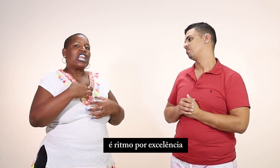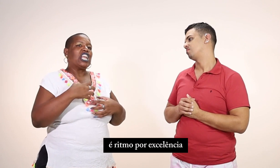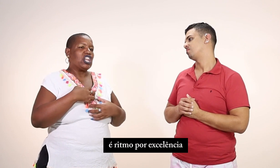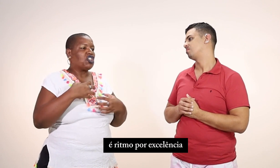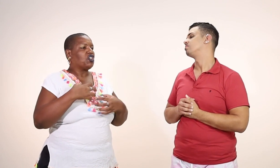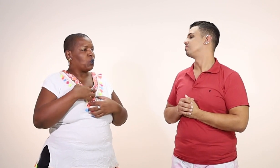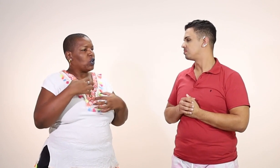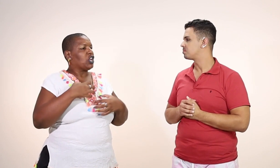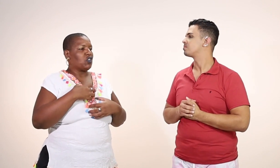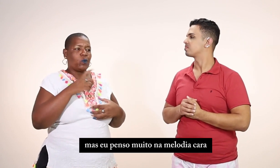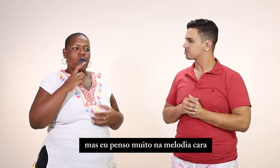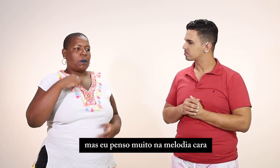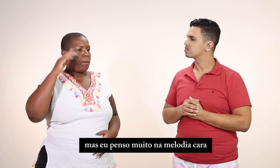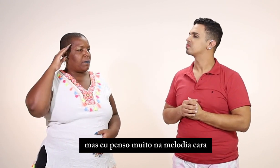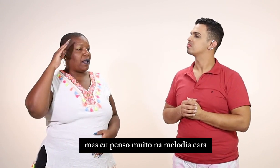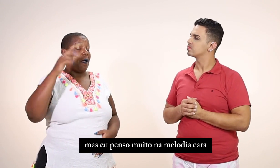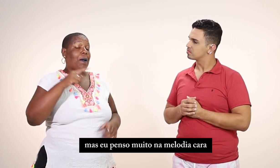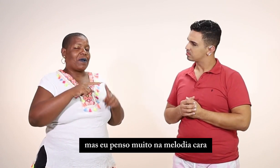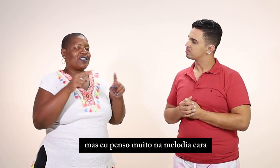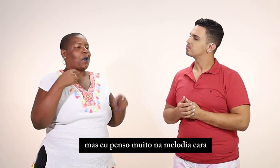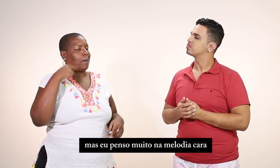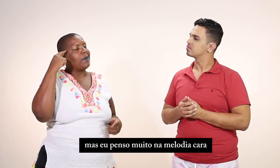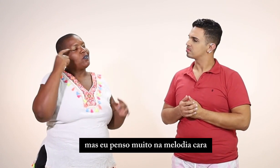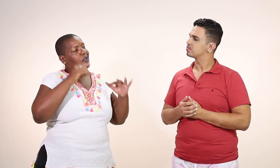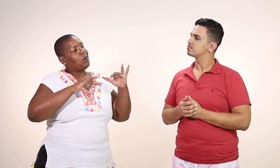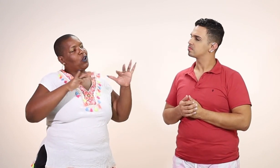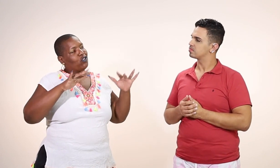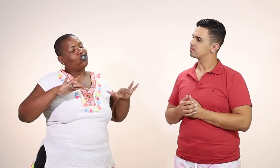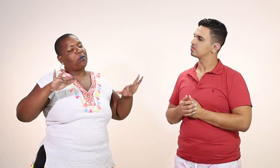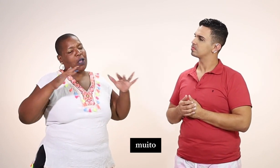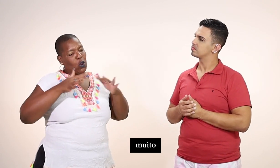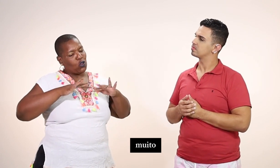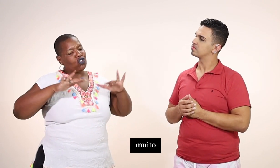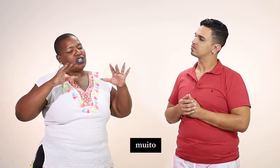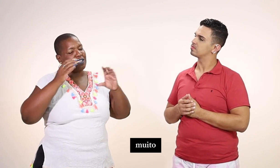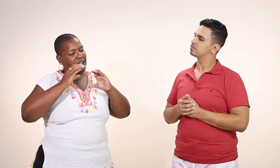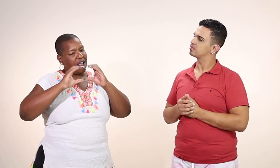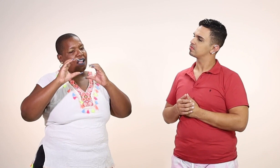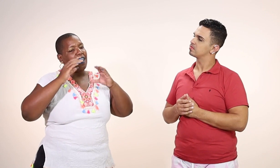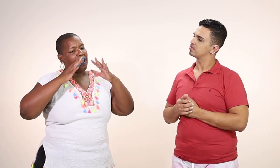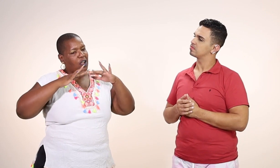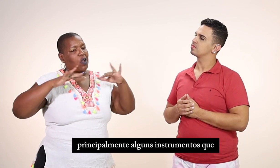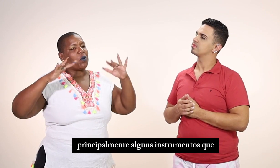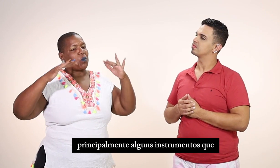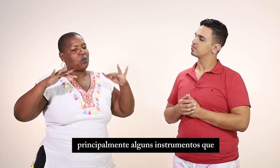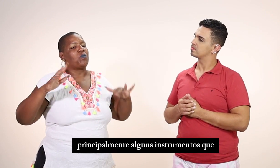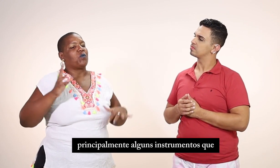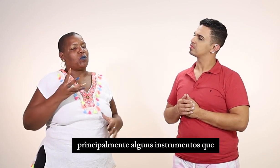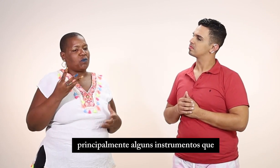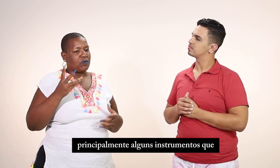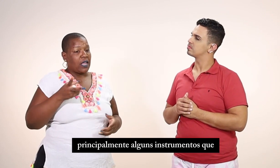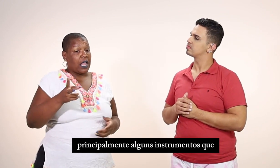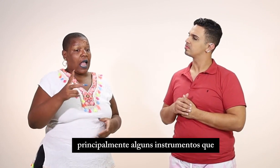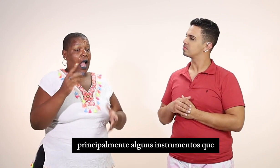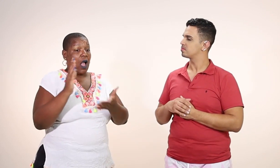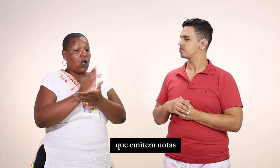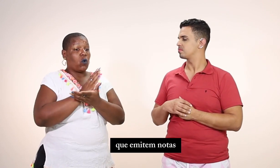excelência, mas eu penso muito na melodia, cara. Muito. Principalmente alguns instrumentos que